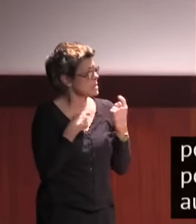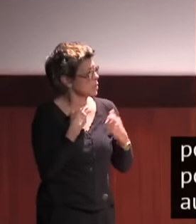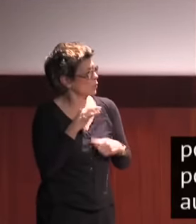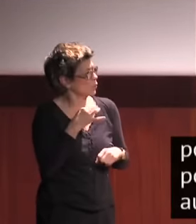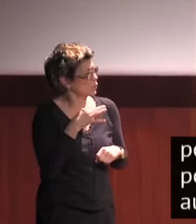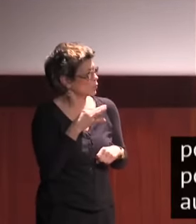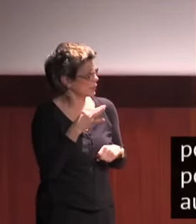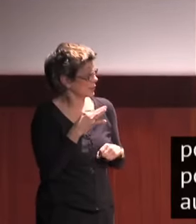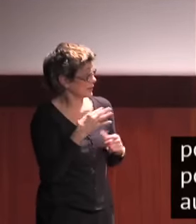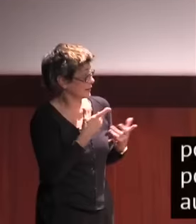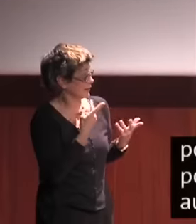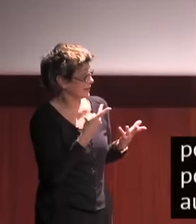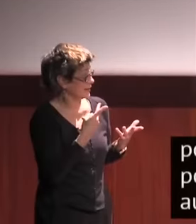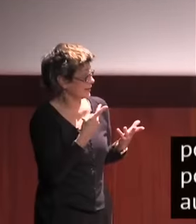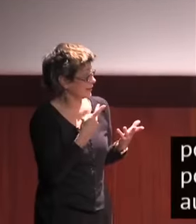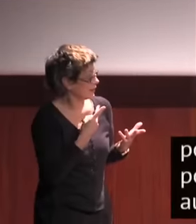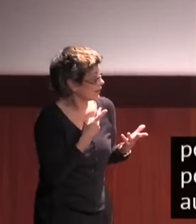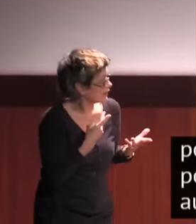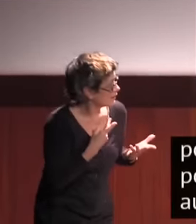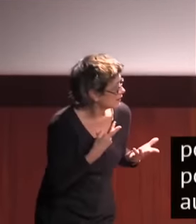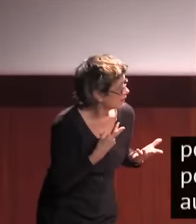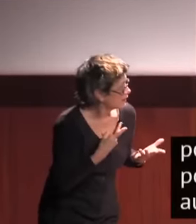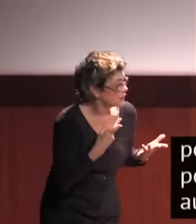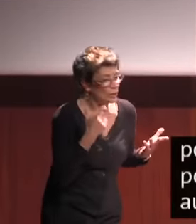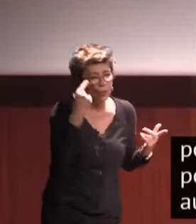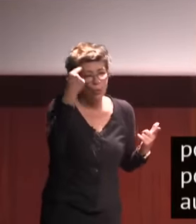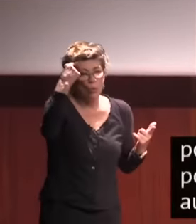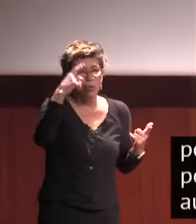Et alors, moi, je rejoindrai Mélanie, ce qu'elle a dit tout à l'heure, que